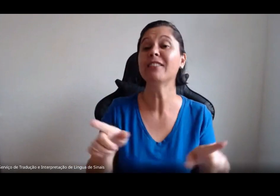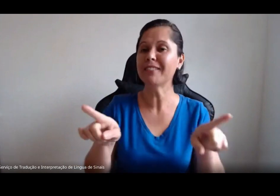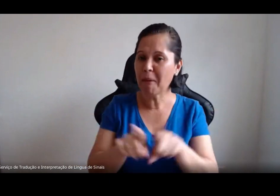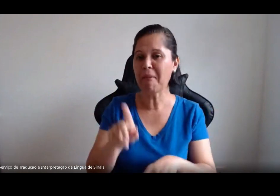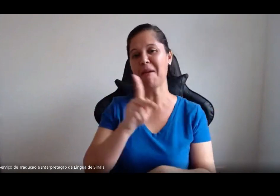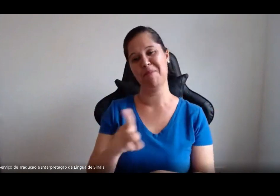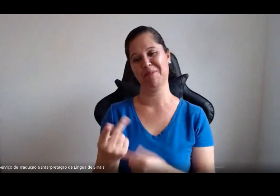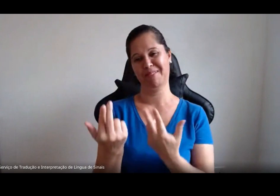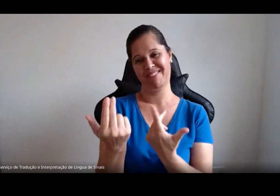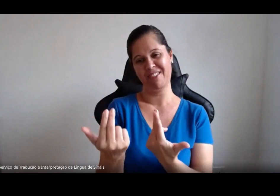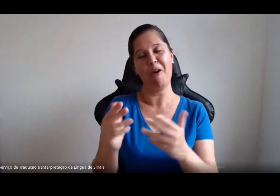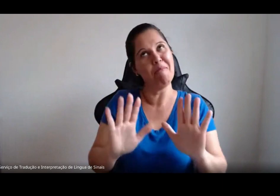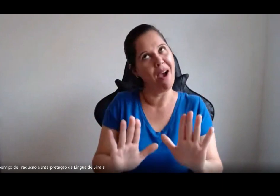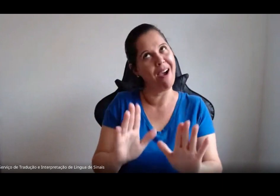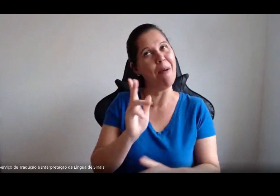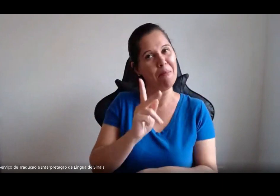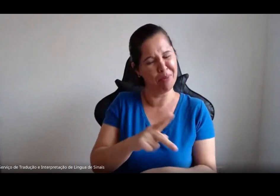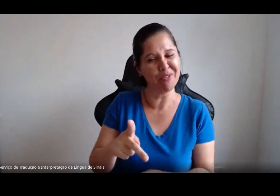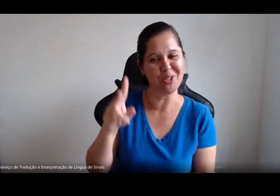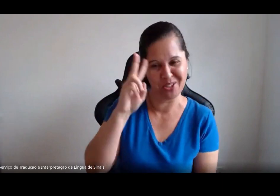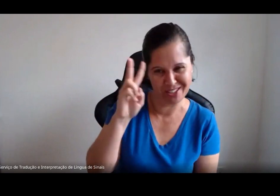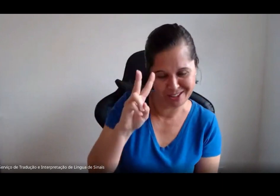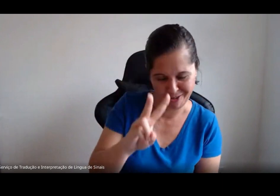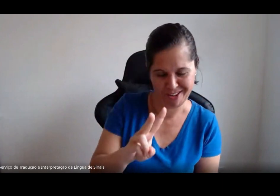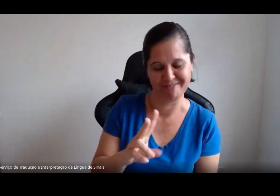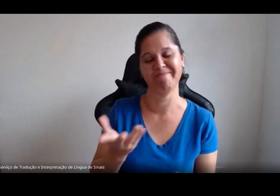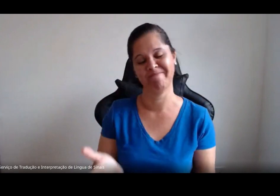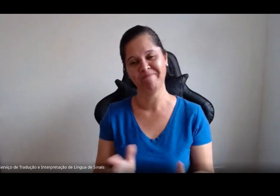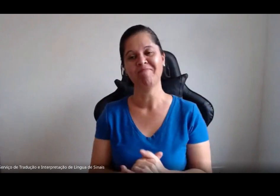marido, né? Também professor como eu, mas de história.